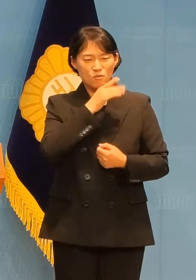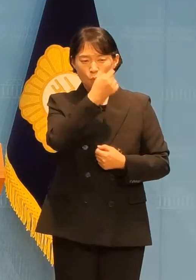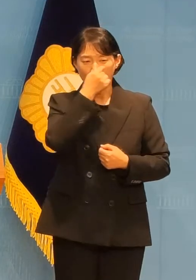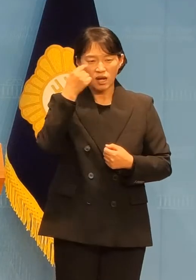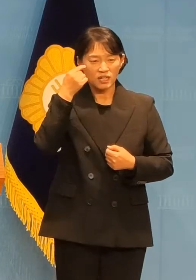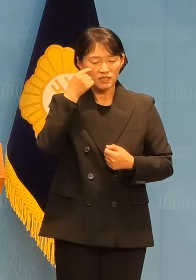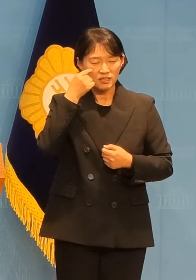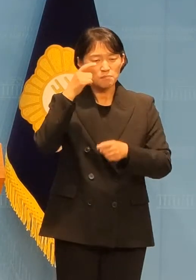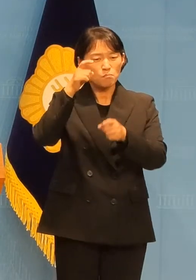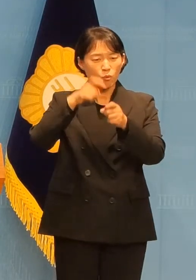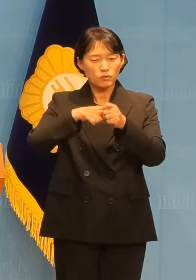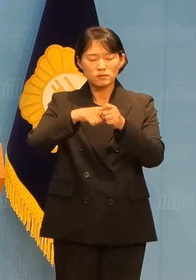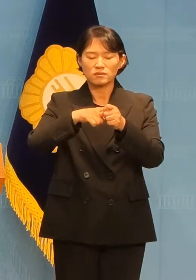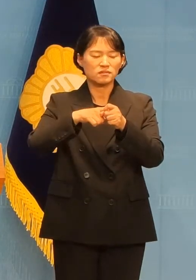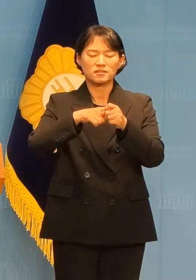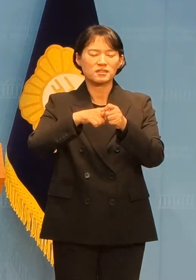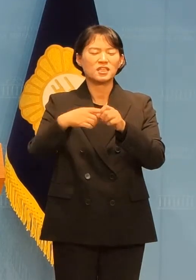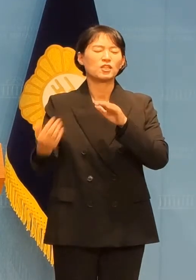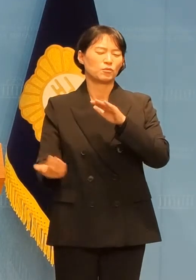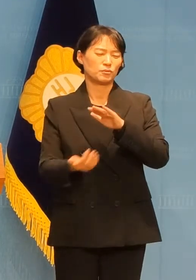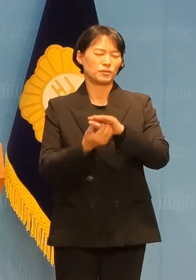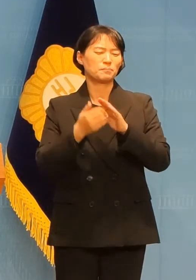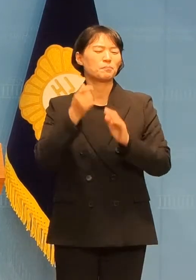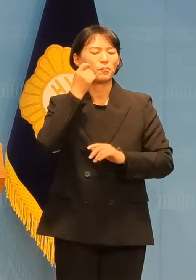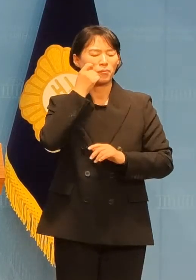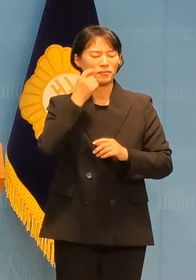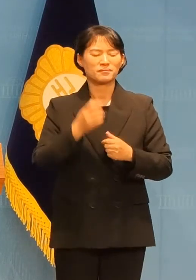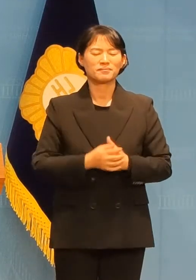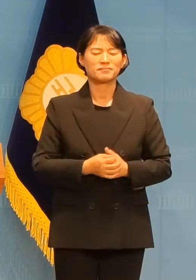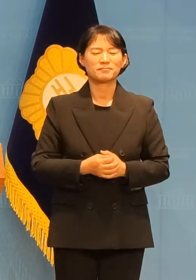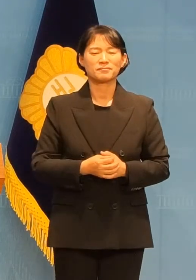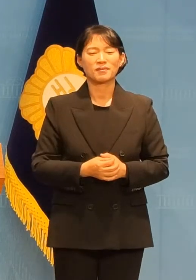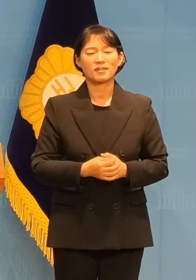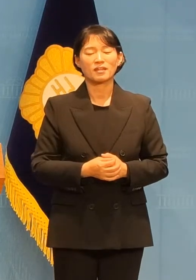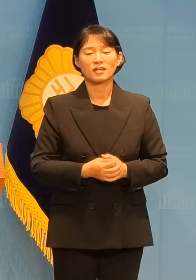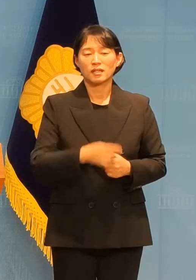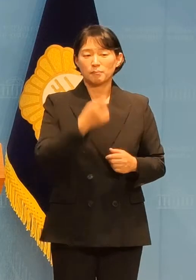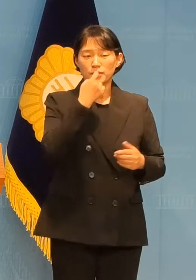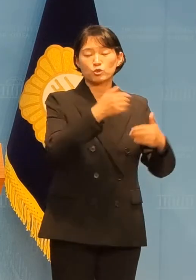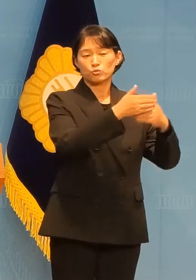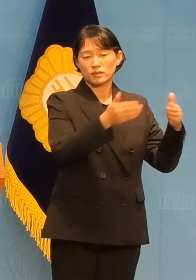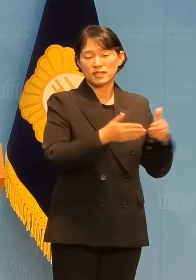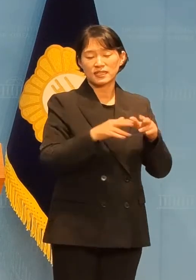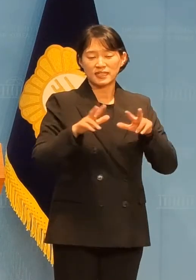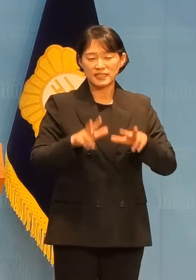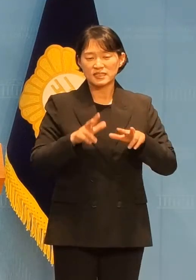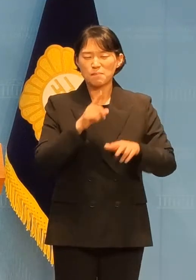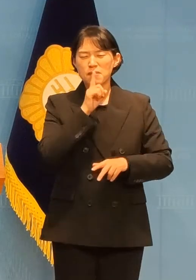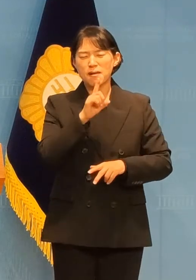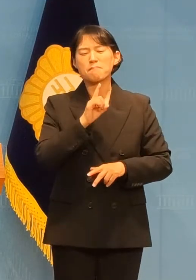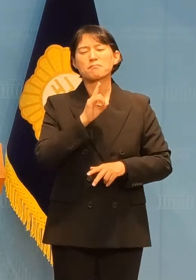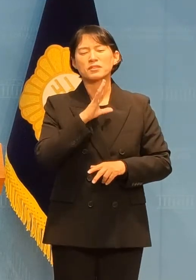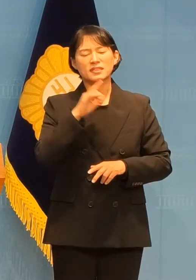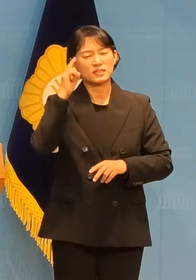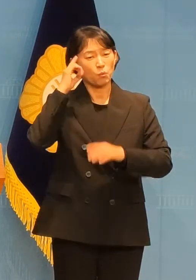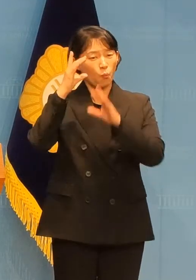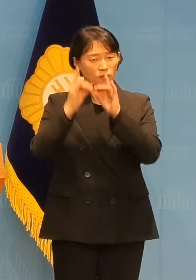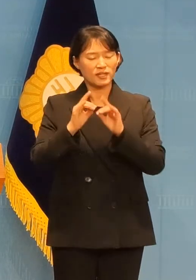진실규명이라는 목적지를 이탈하겠다는 선언과 다름없습니다. 민주당은 이제 말뿐인 찬성이